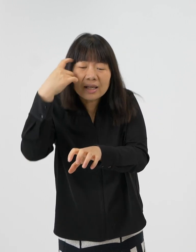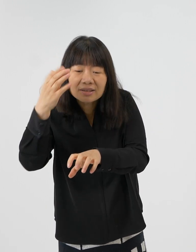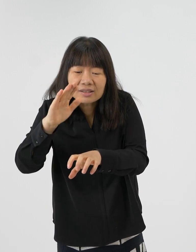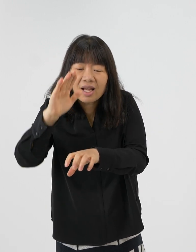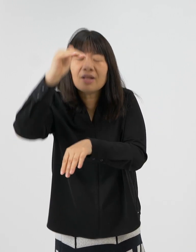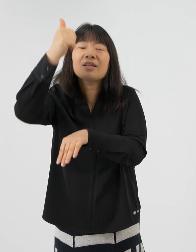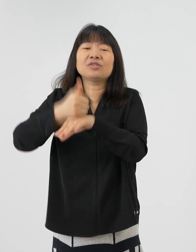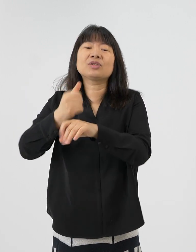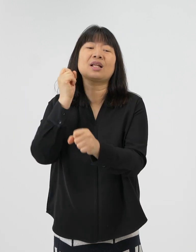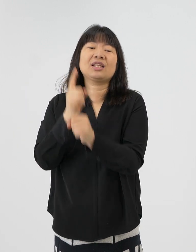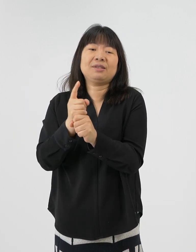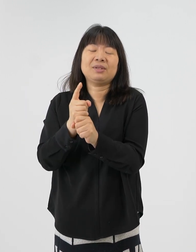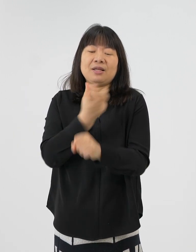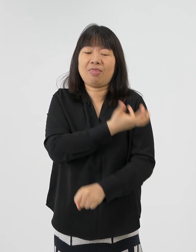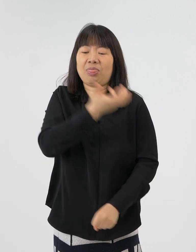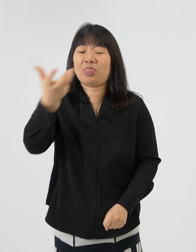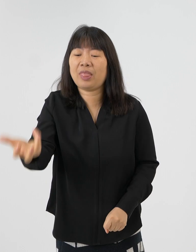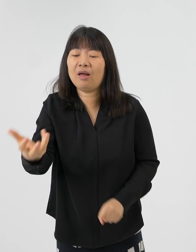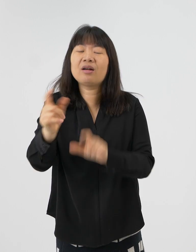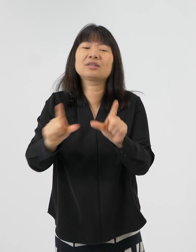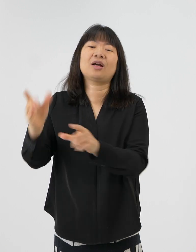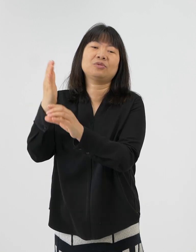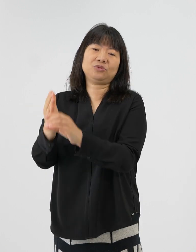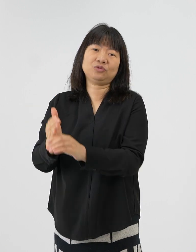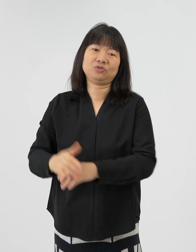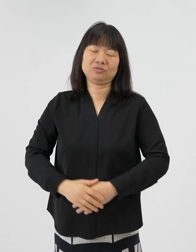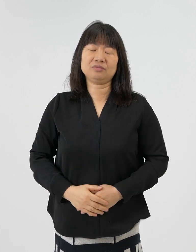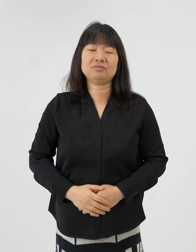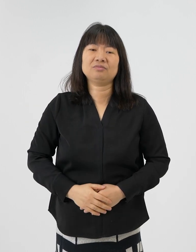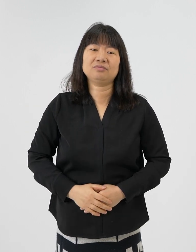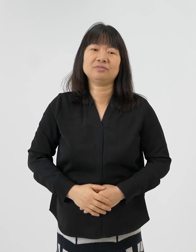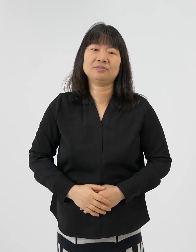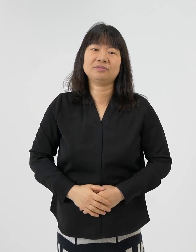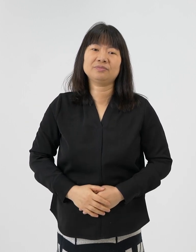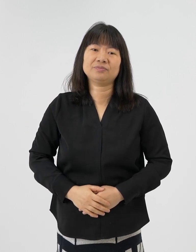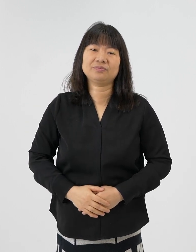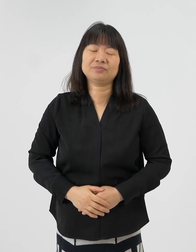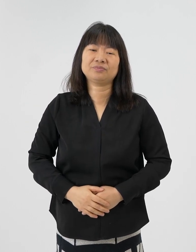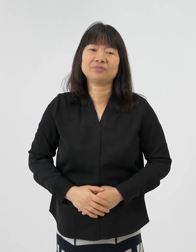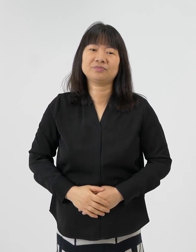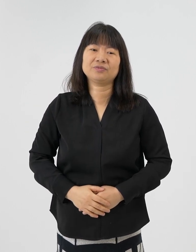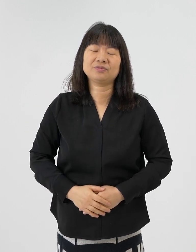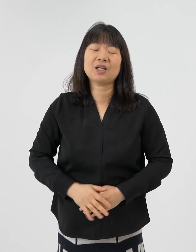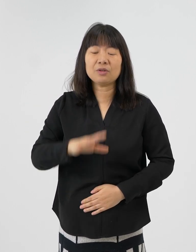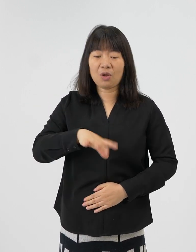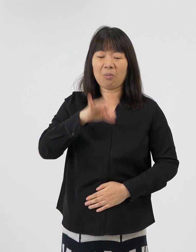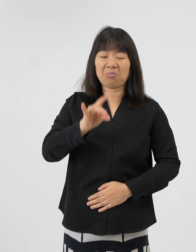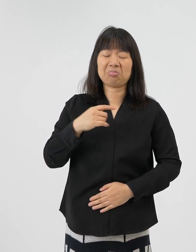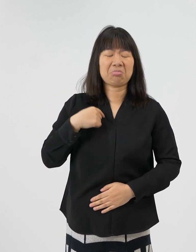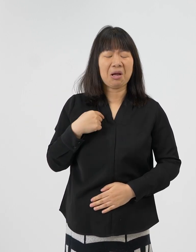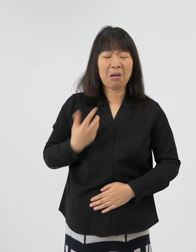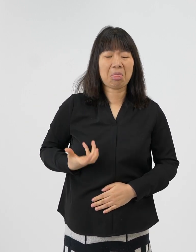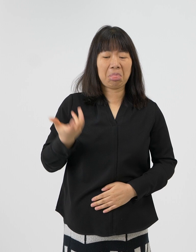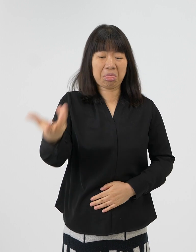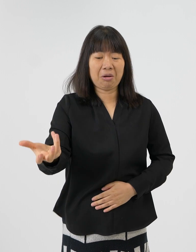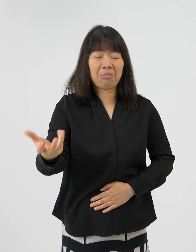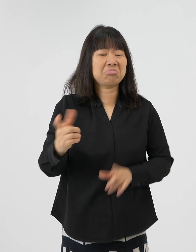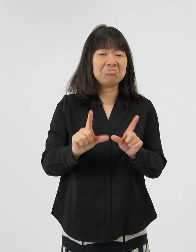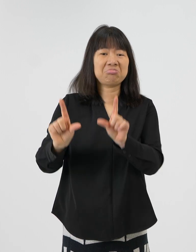누가? 롯이. 처음에는 근처까지만 딱 가고 들어가 살 건 아니야.